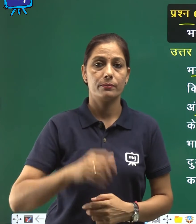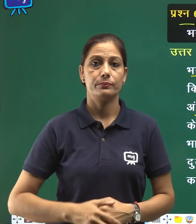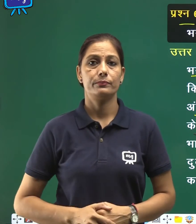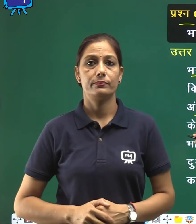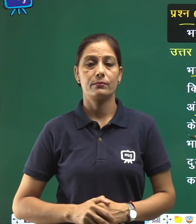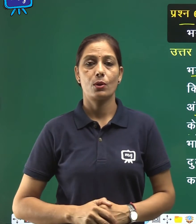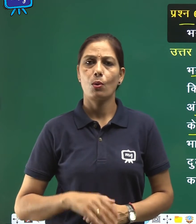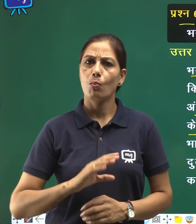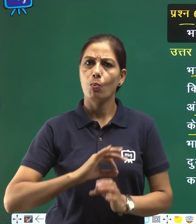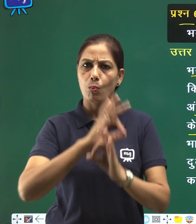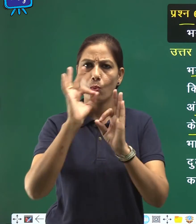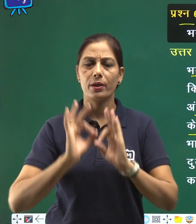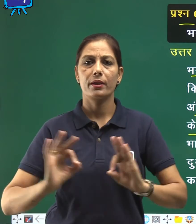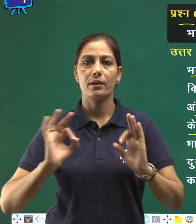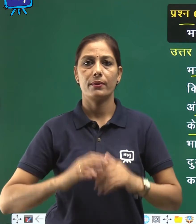पूर्ण करने के बाद